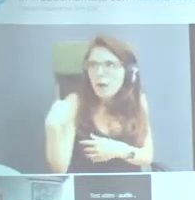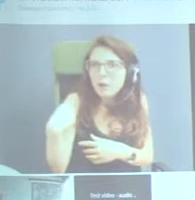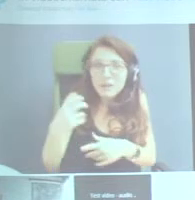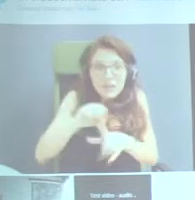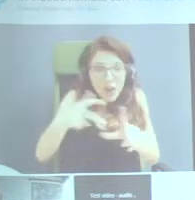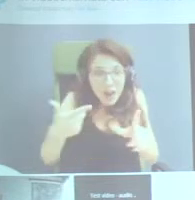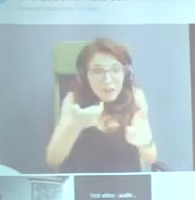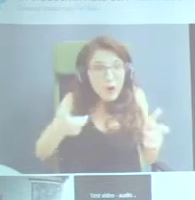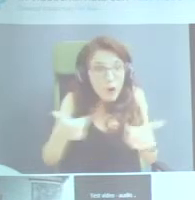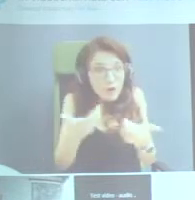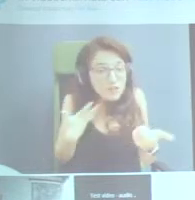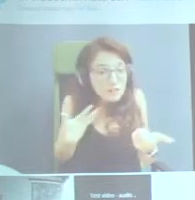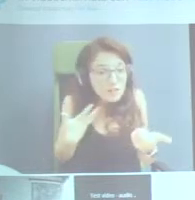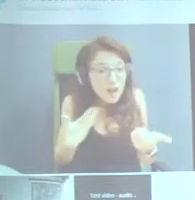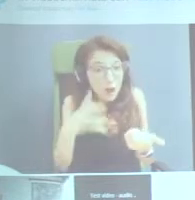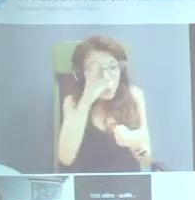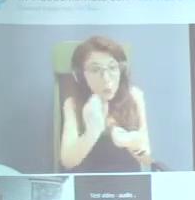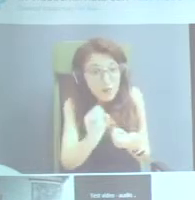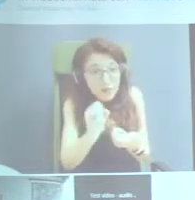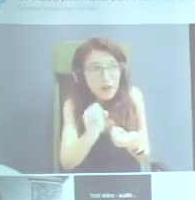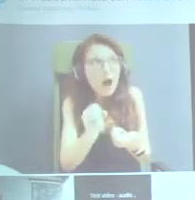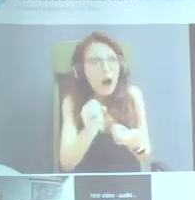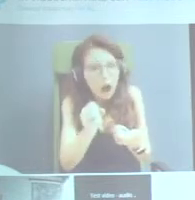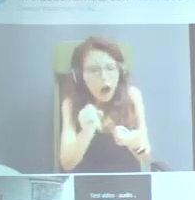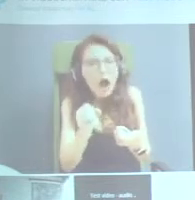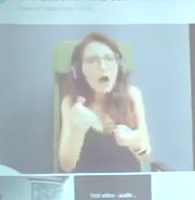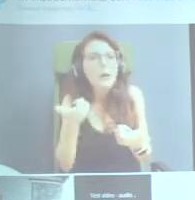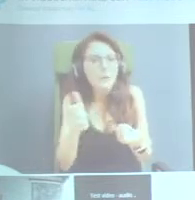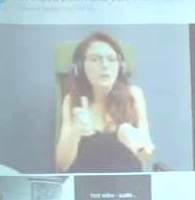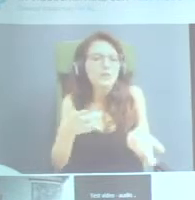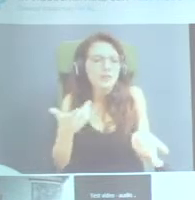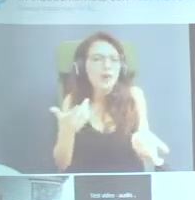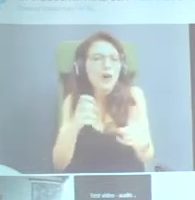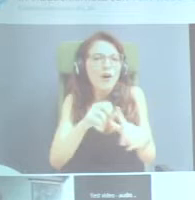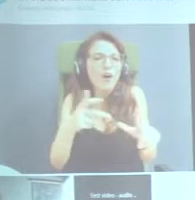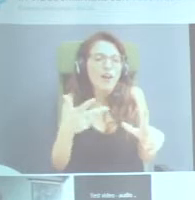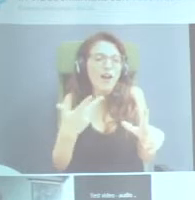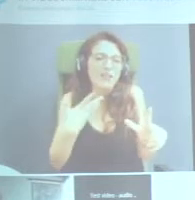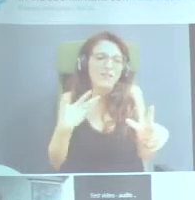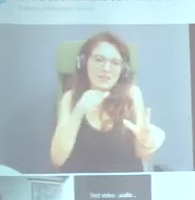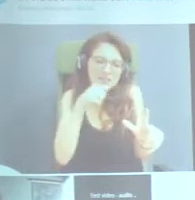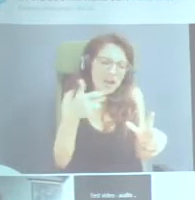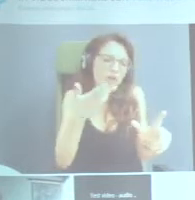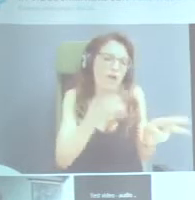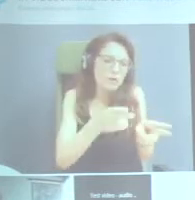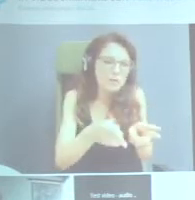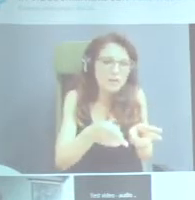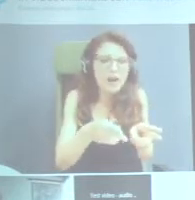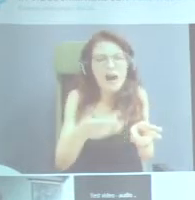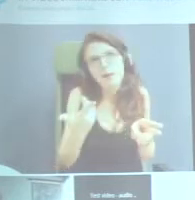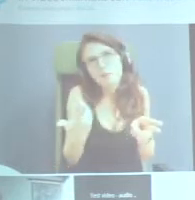ragioni presso soprattutto gli ospedali e le strutture sociosanitarie e ha